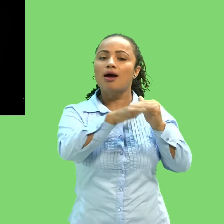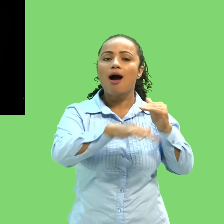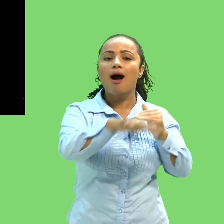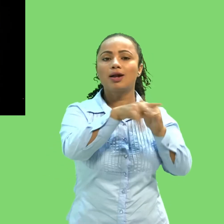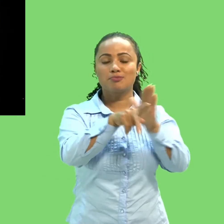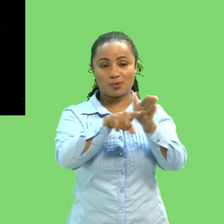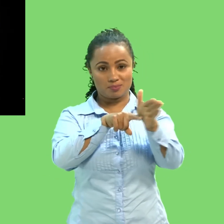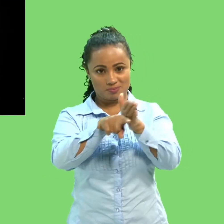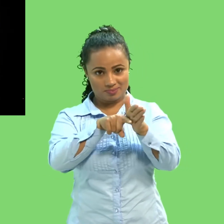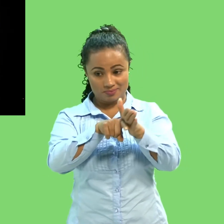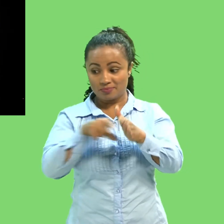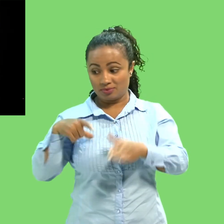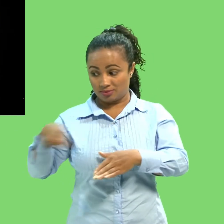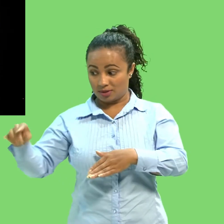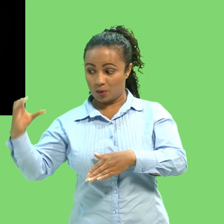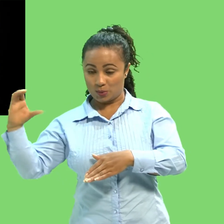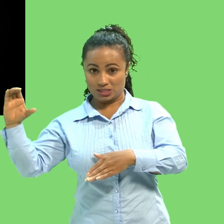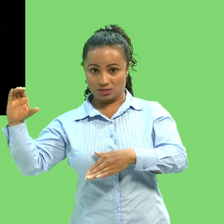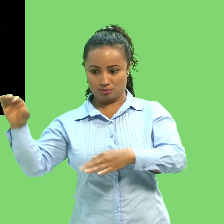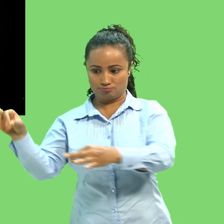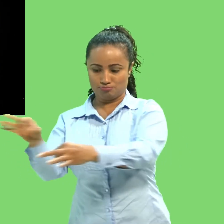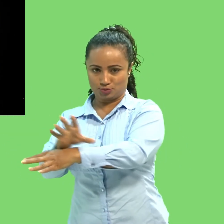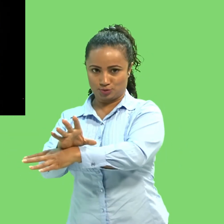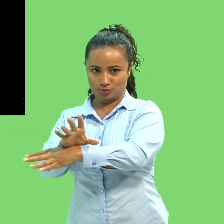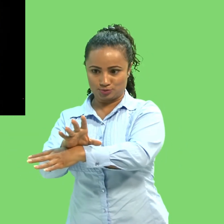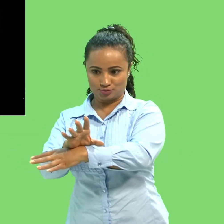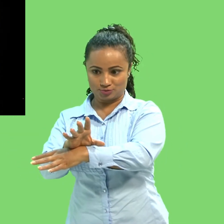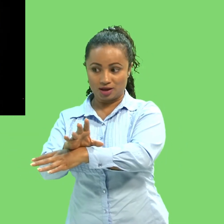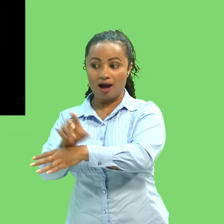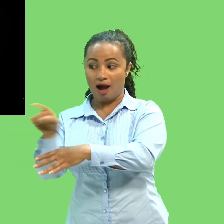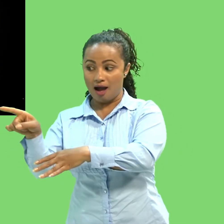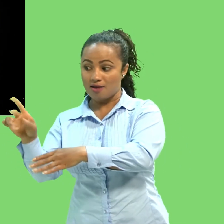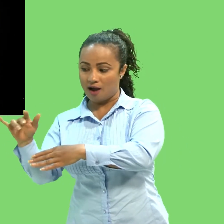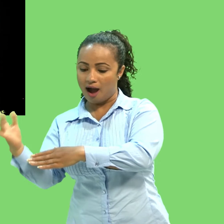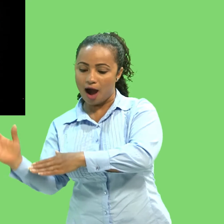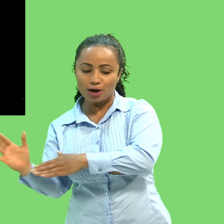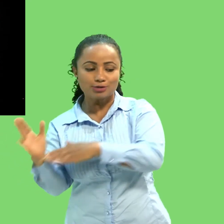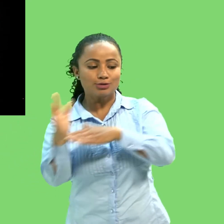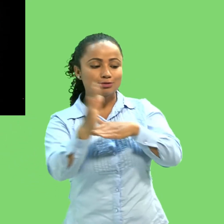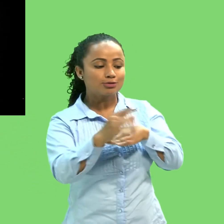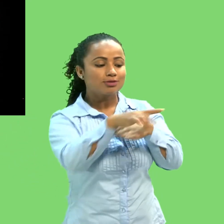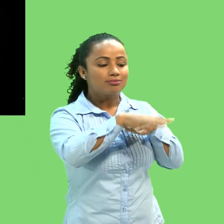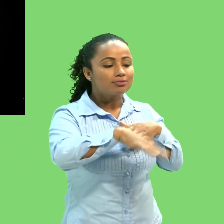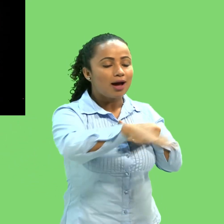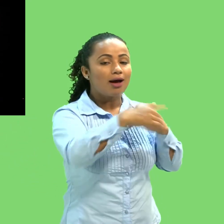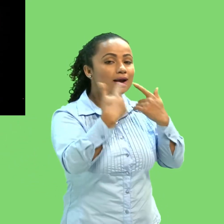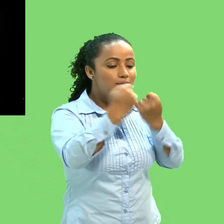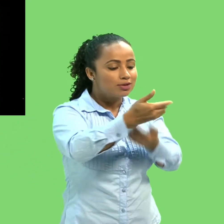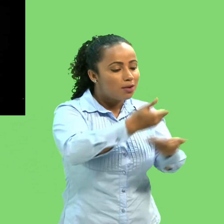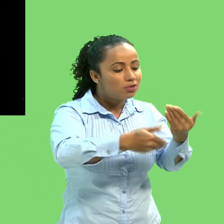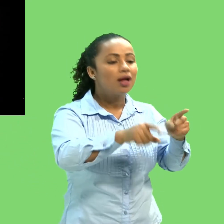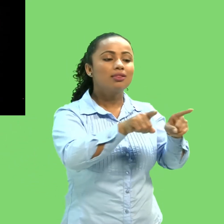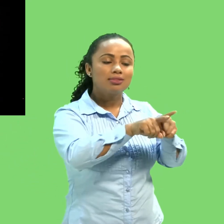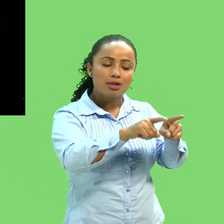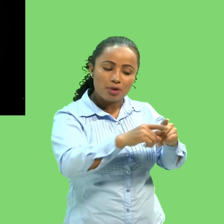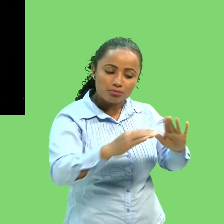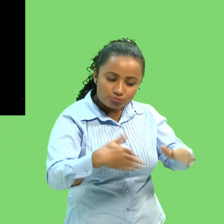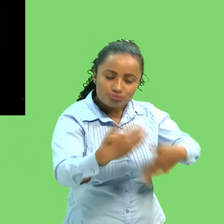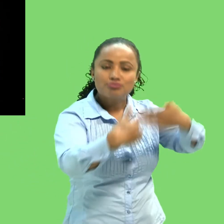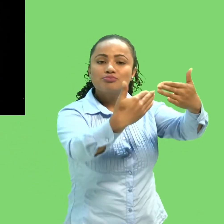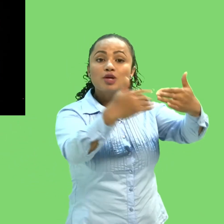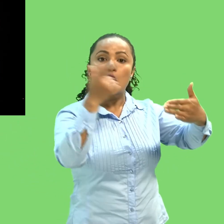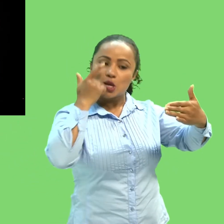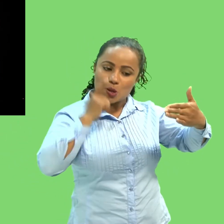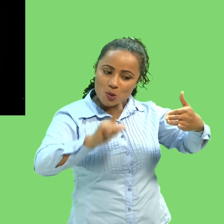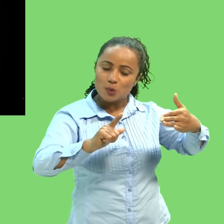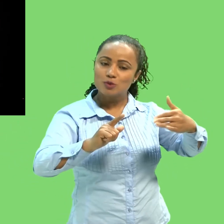para que ela realmente consiga se consolidar como própria ciência de pesquisa, né? Então, percebe que uma ciência que já existe acaba